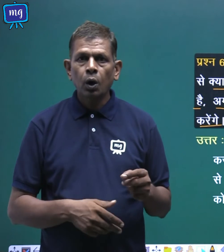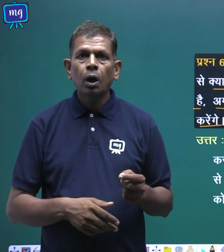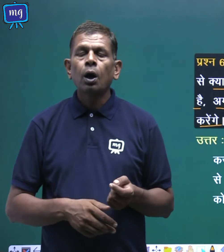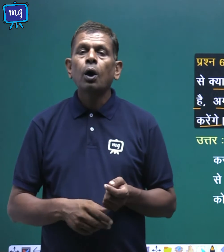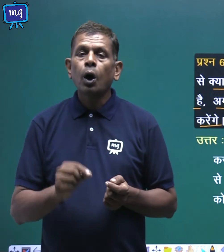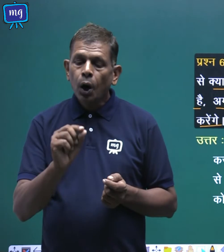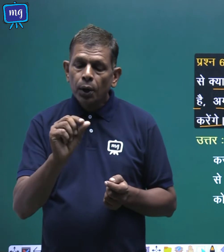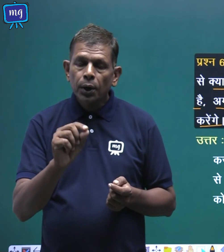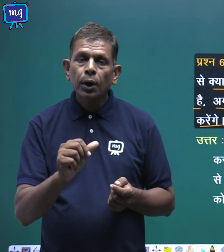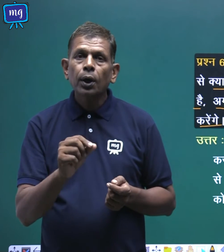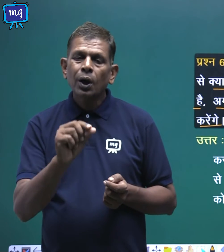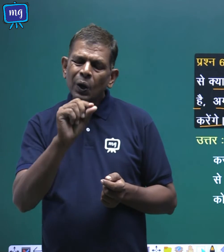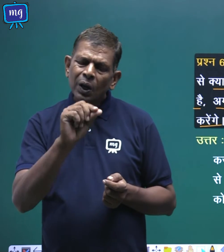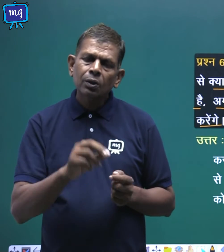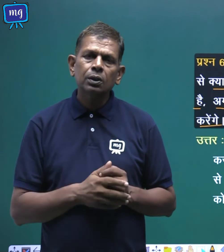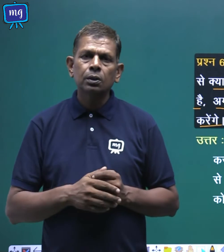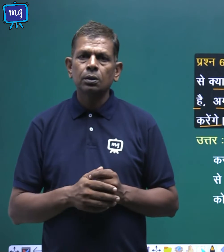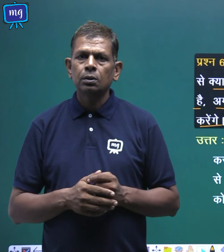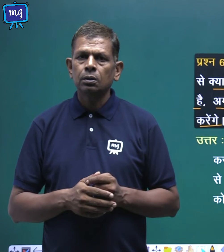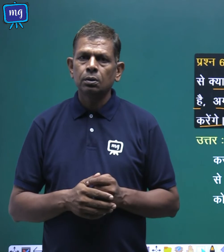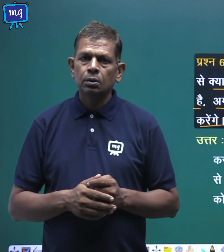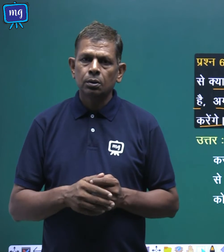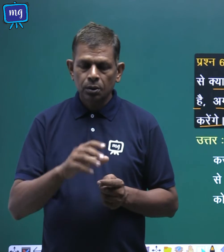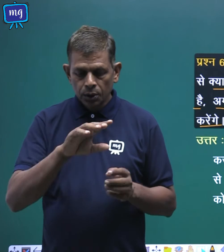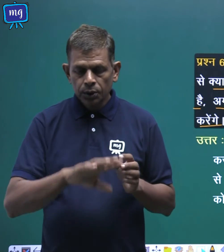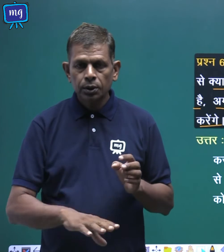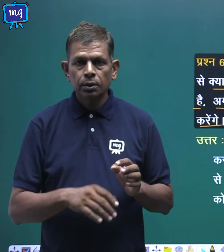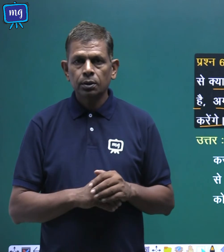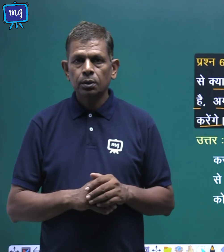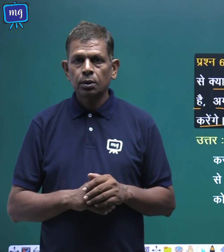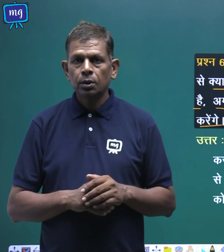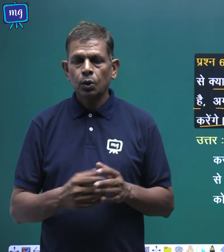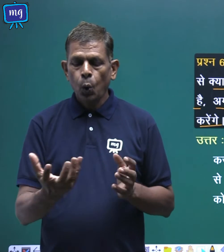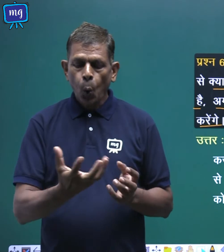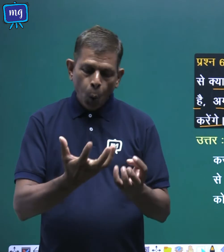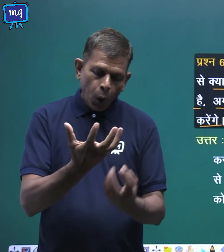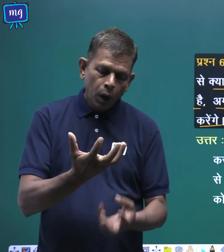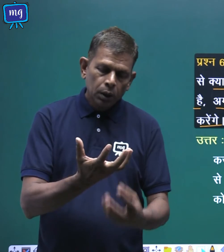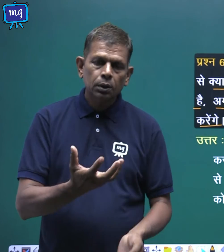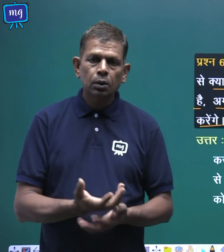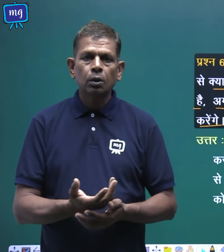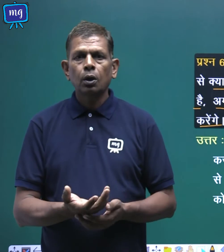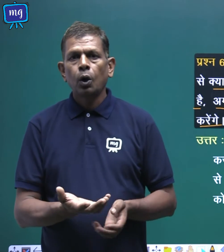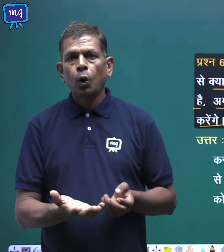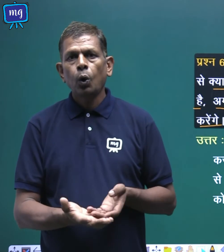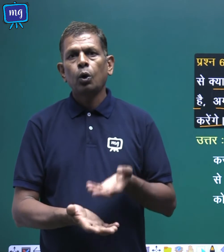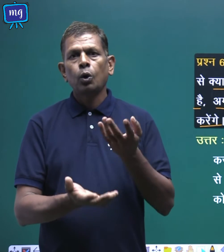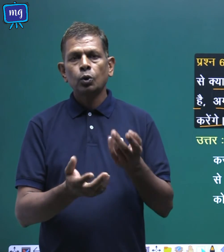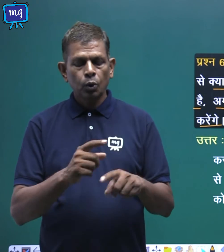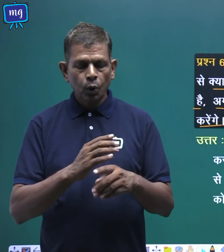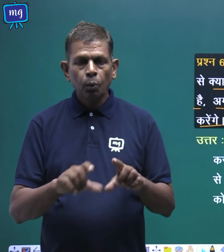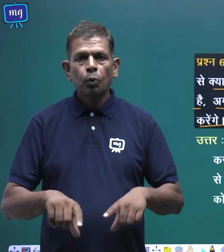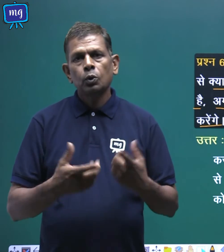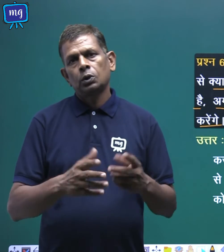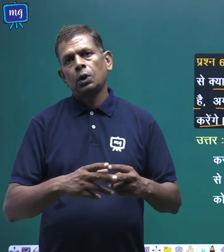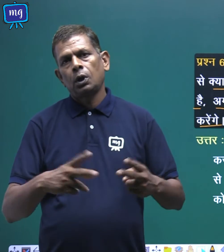कण बारीक होते हैं, नीचे वो आ जाता है और भूसा